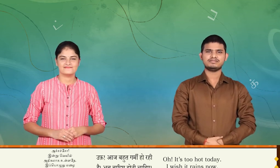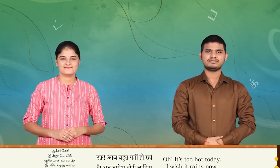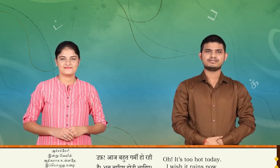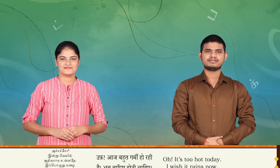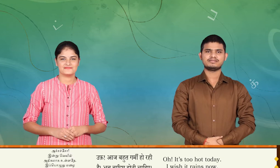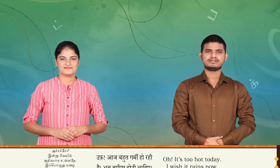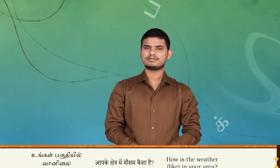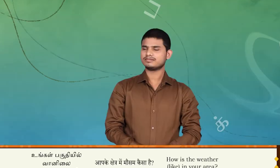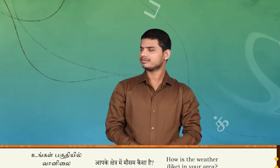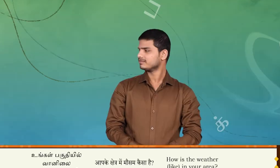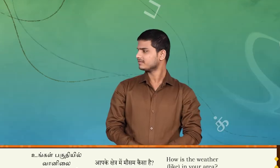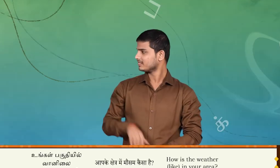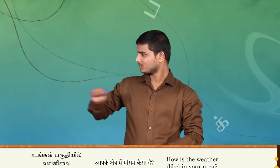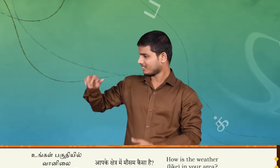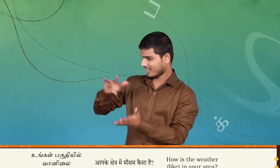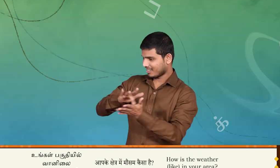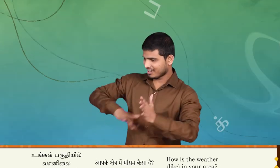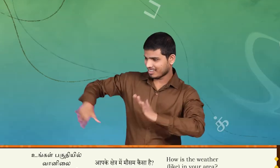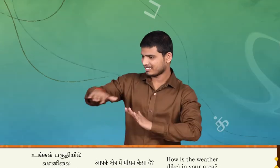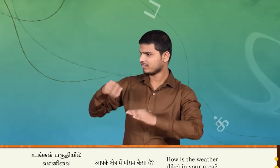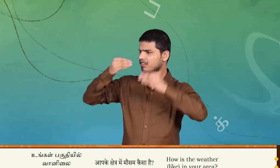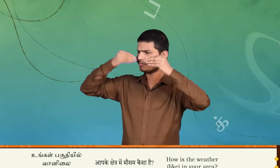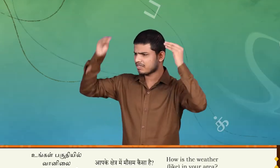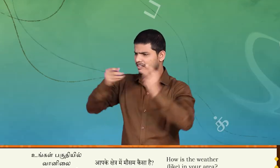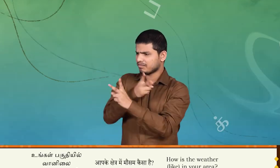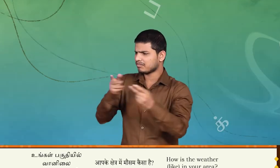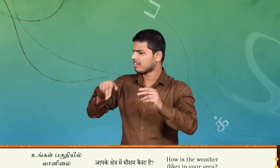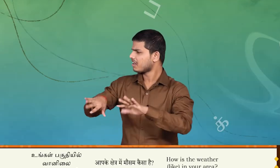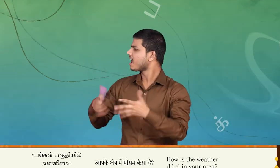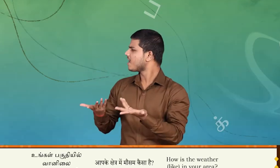இருக்கும் உங்கள் பகுதியில் வானிலை எப்படி உள்ளது?